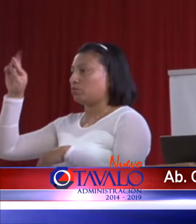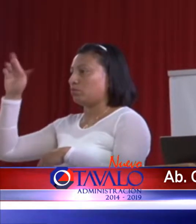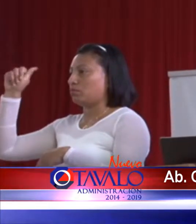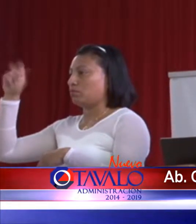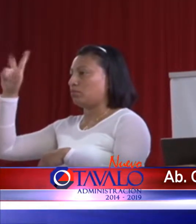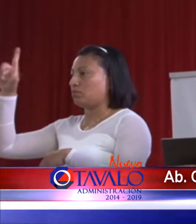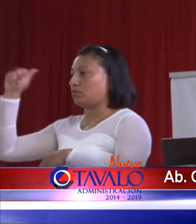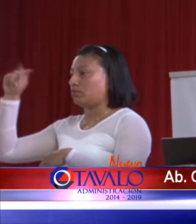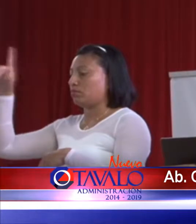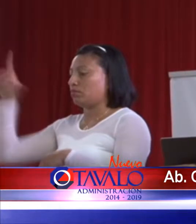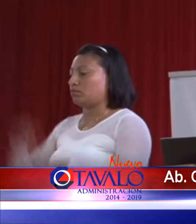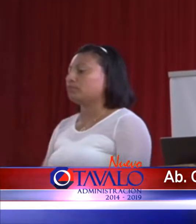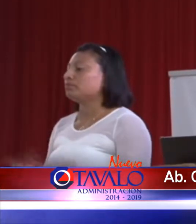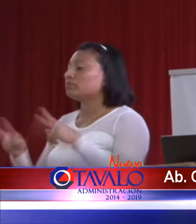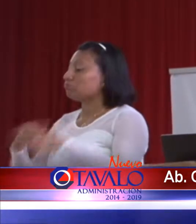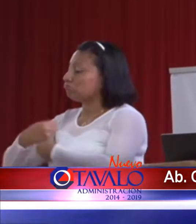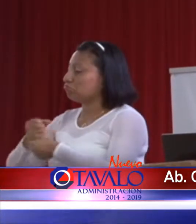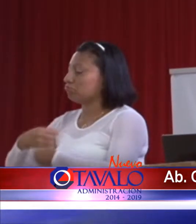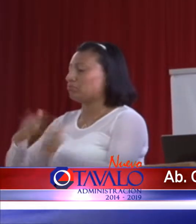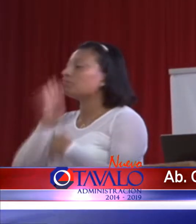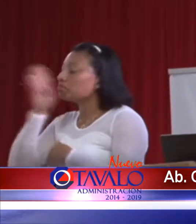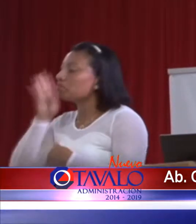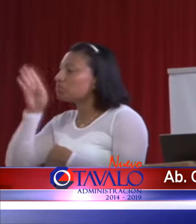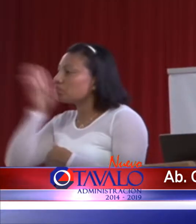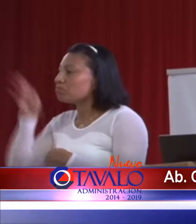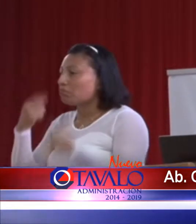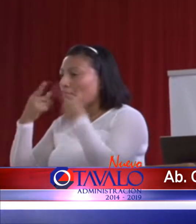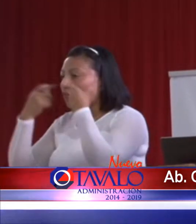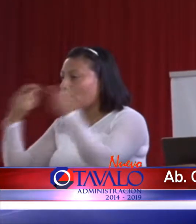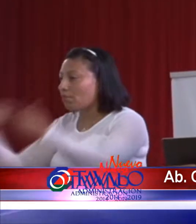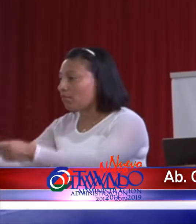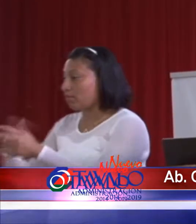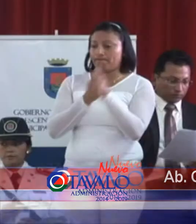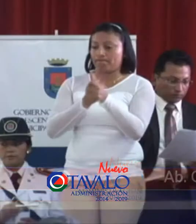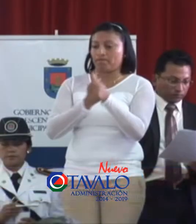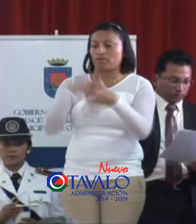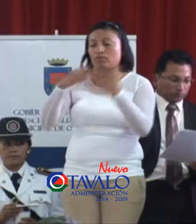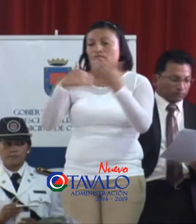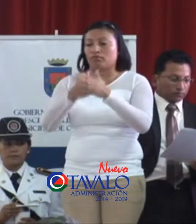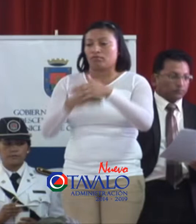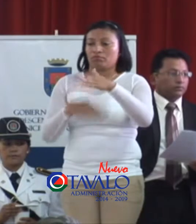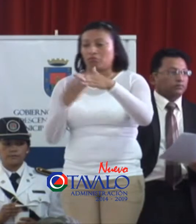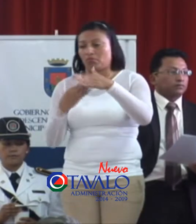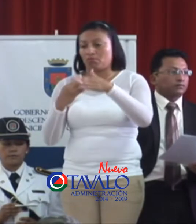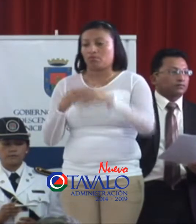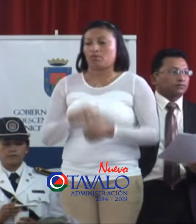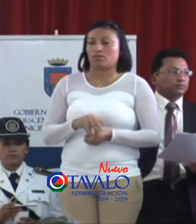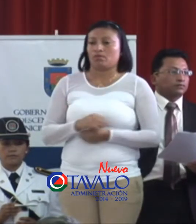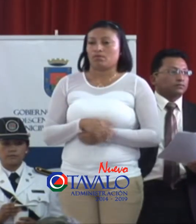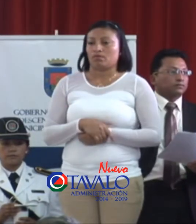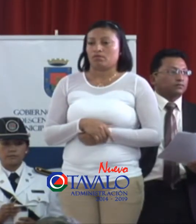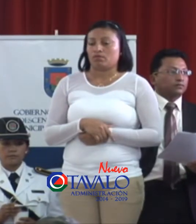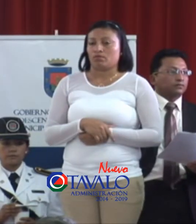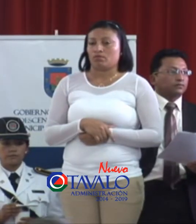siempre se había dado más prioridad al área urbana en deterioro de las aspiraciones del